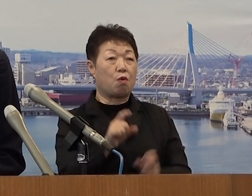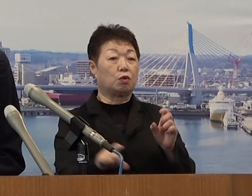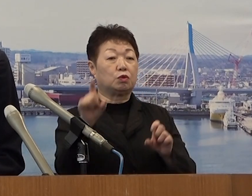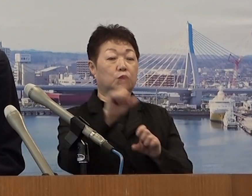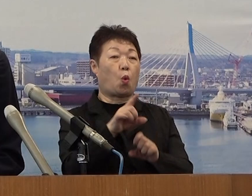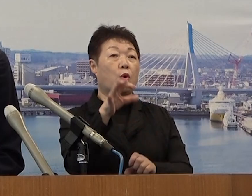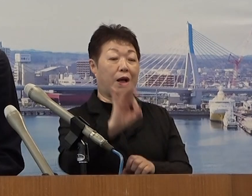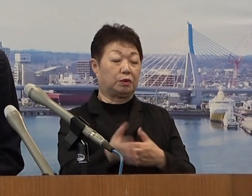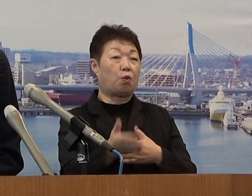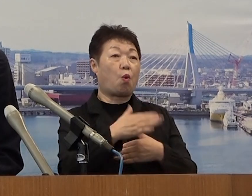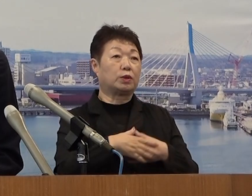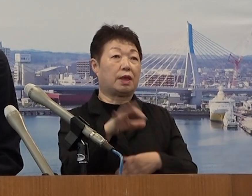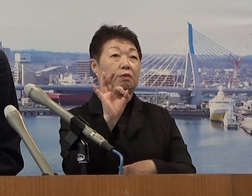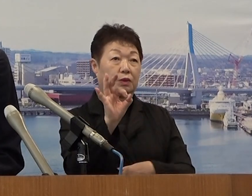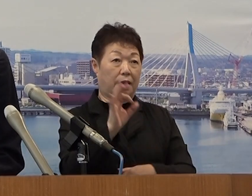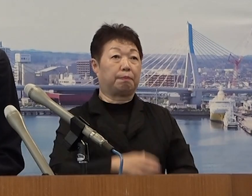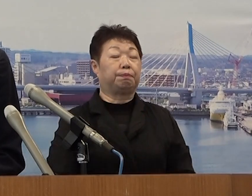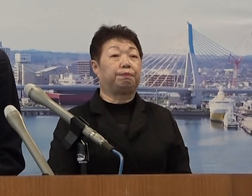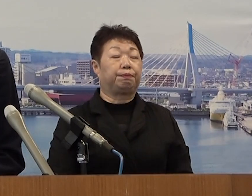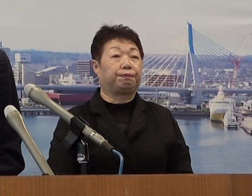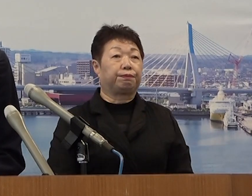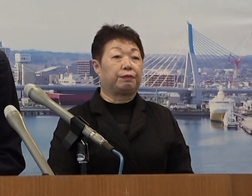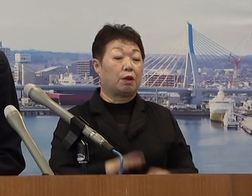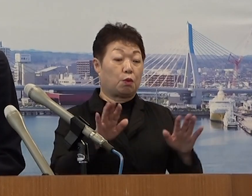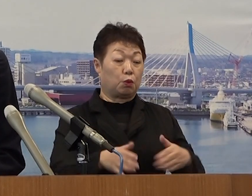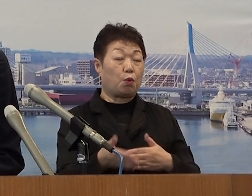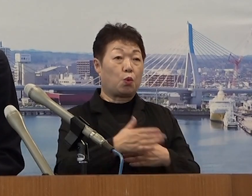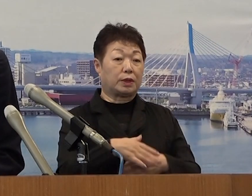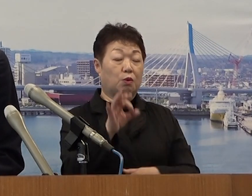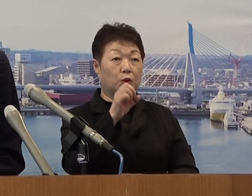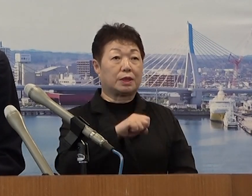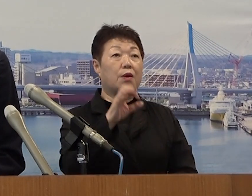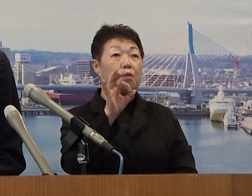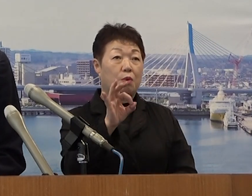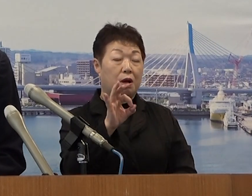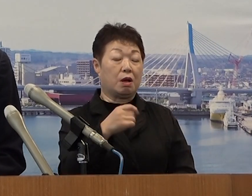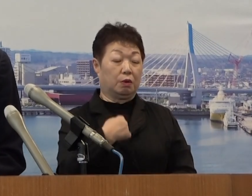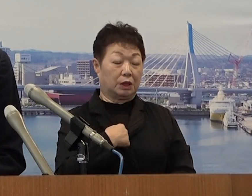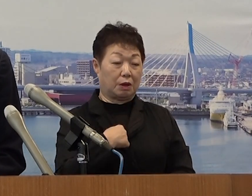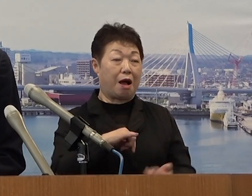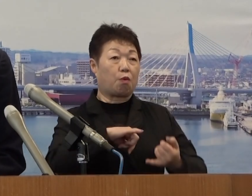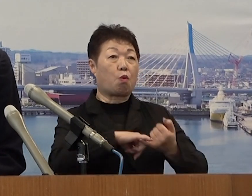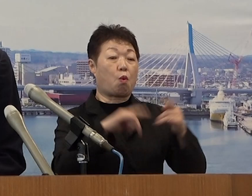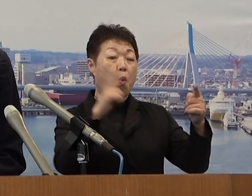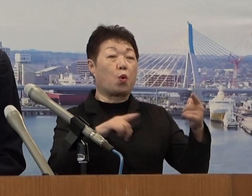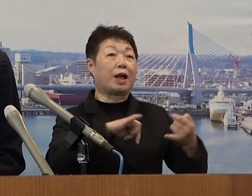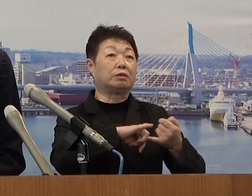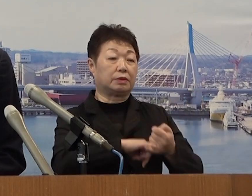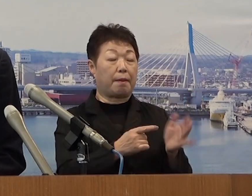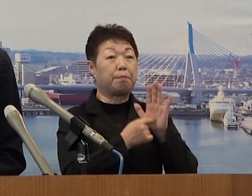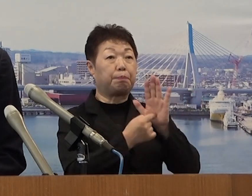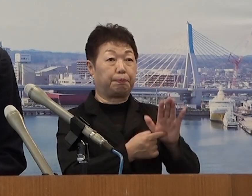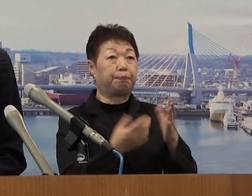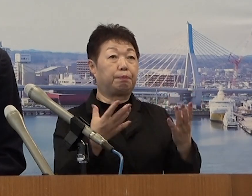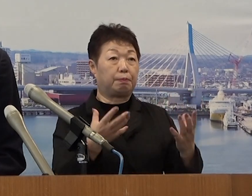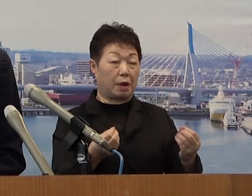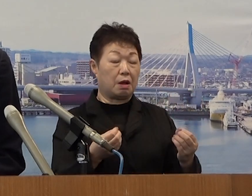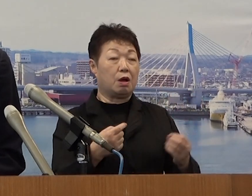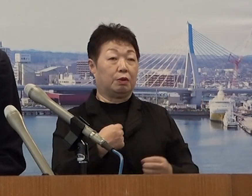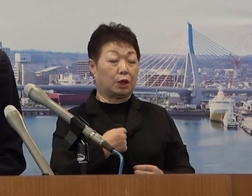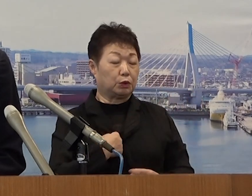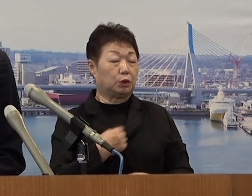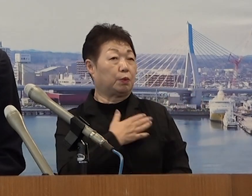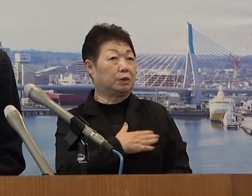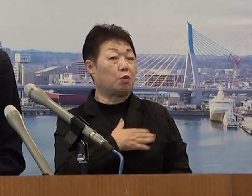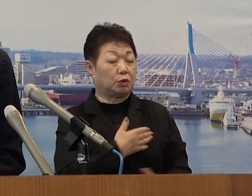正となっております。今回の補正予算は私が公約で掲げてきた事項私の思